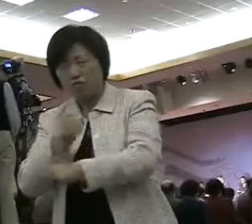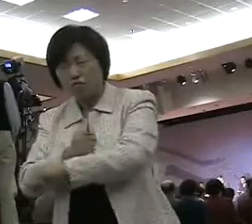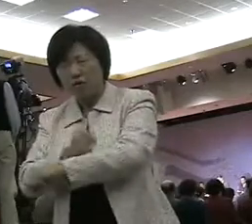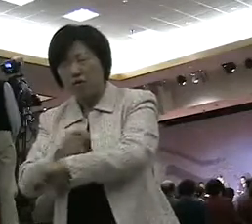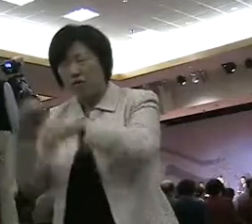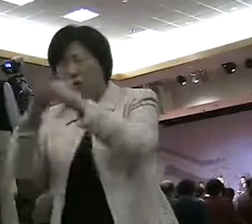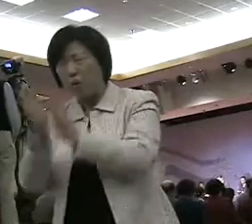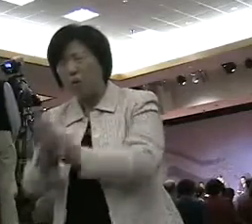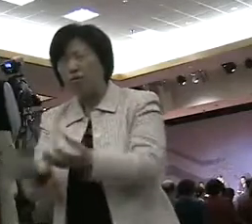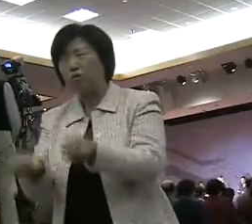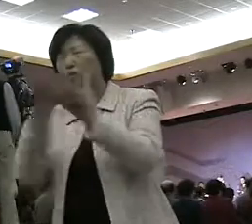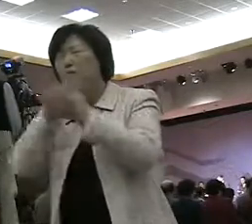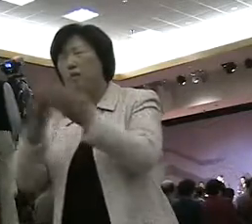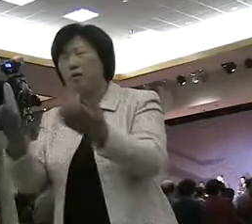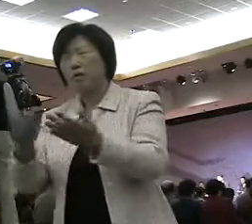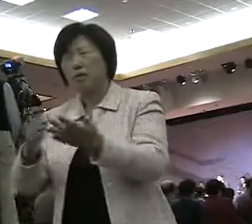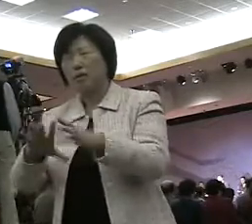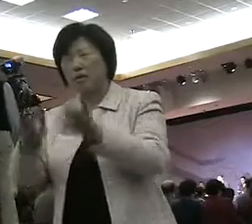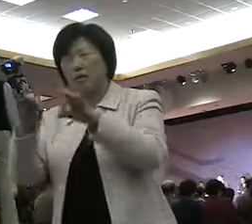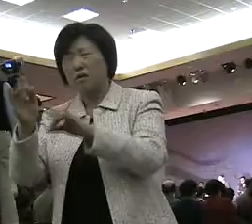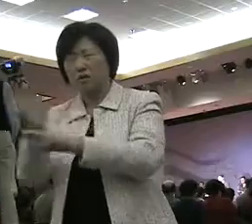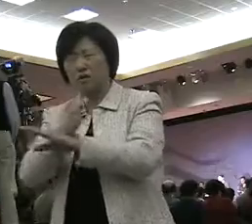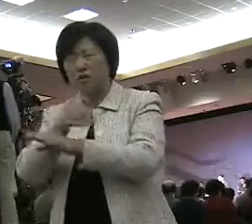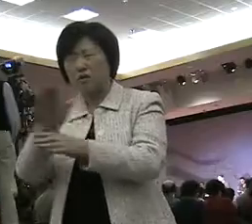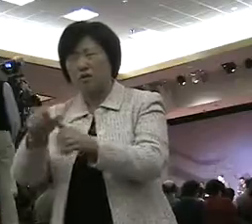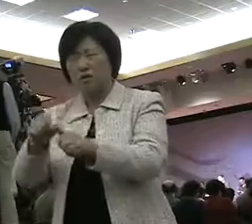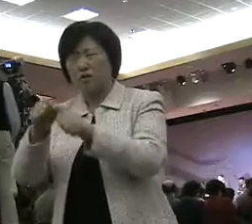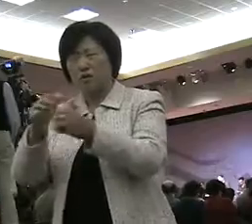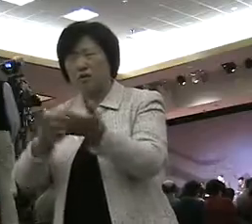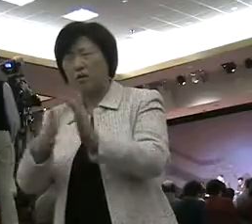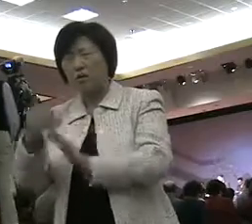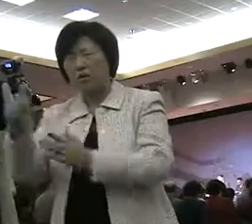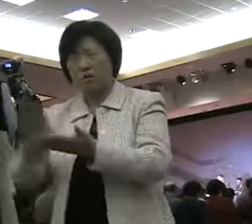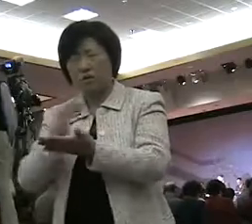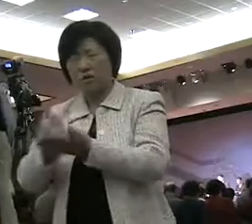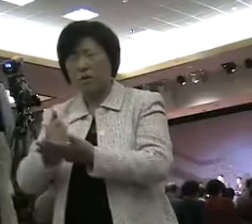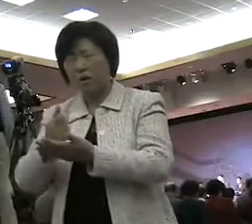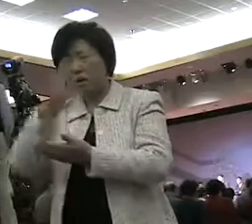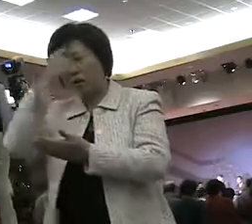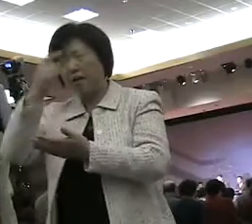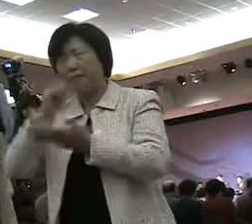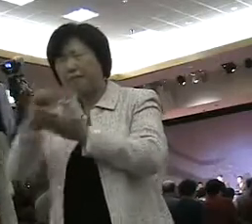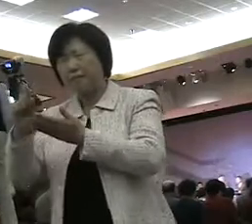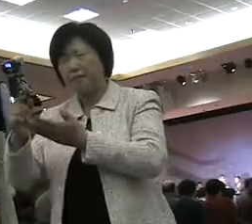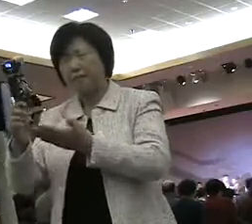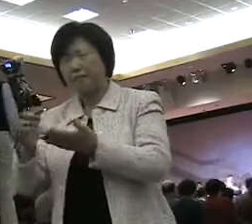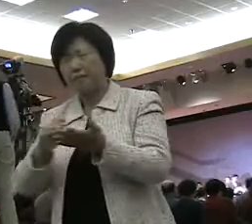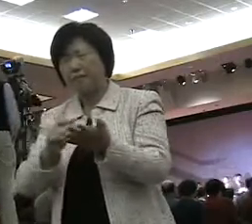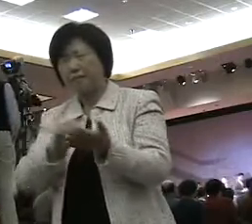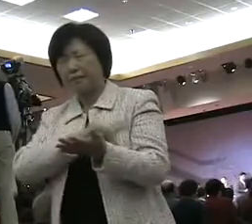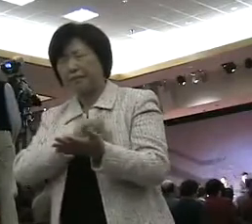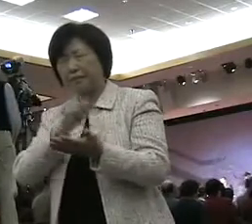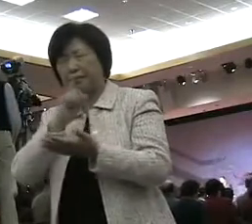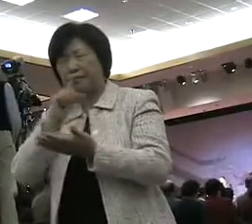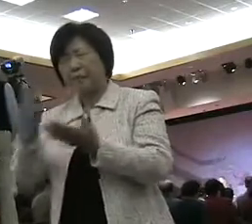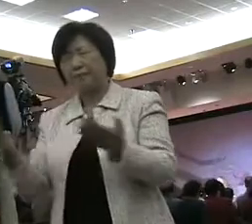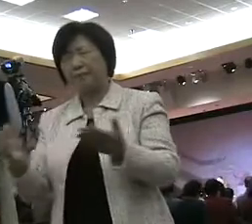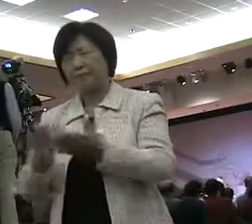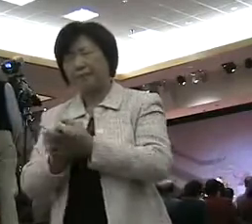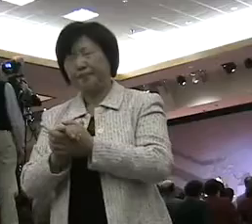주시고 예배의 시종일관을 주님께 의탁하옵고 우리를 원하신 예수님의 이름으로 기도했습니다. 아멘.